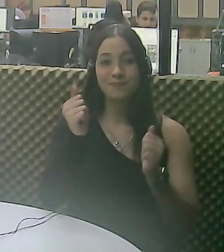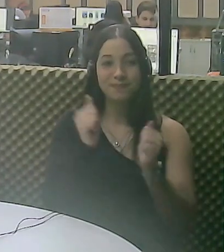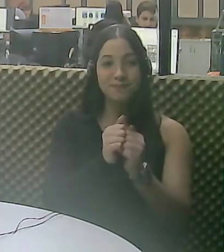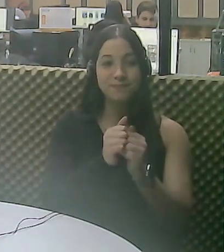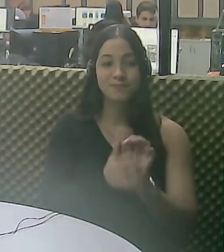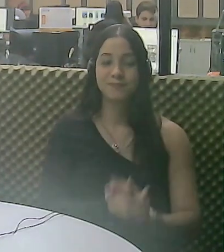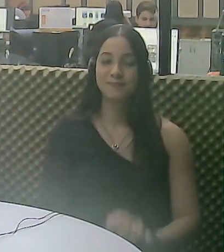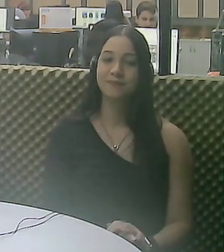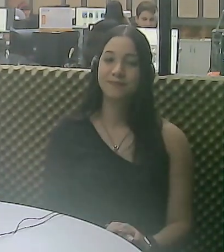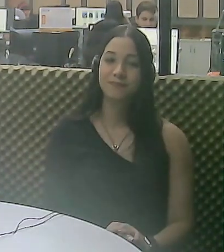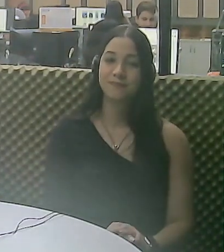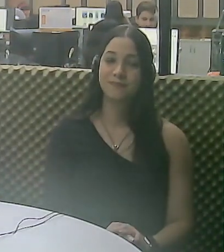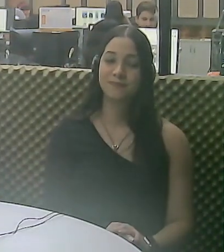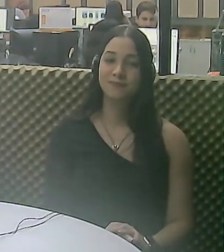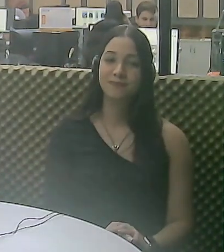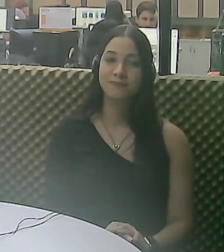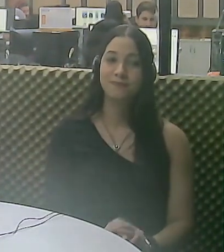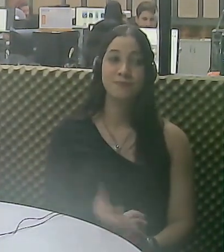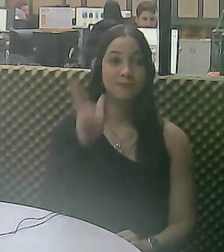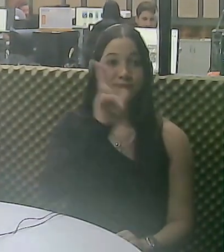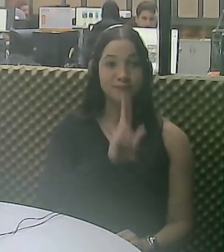Vem com a gente!